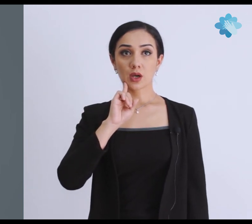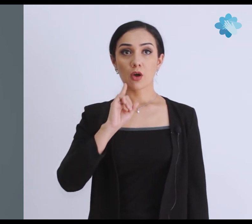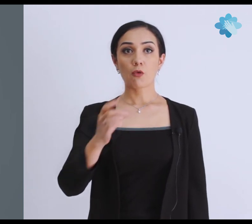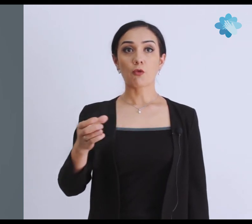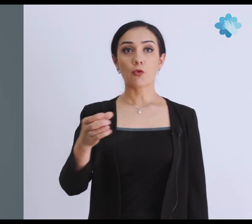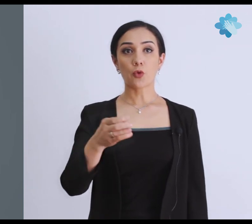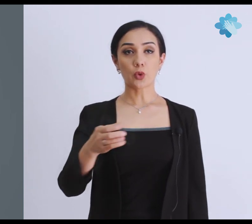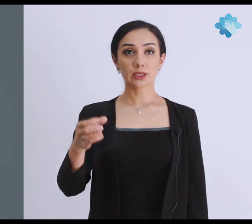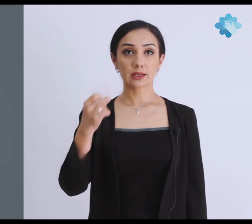водка